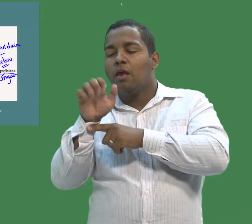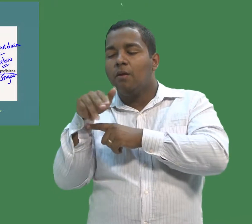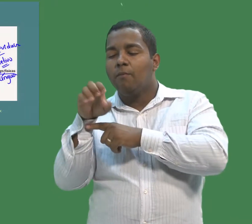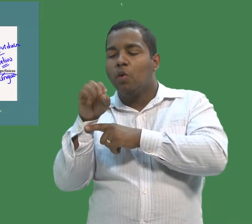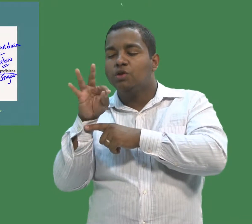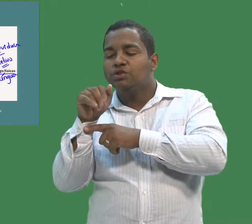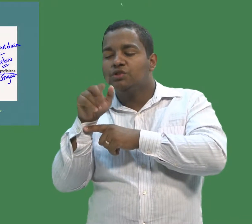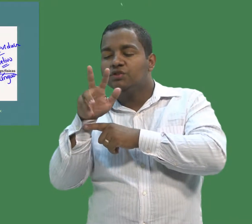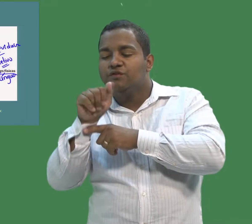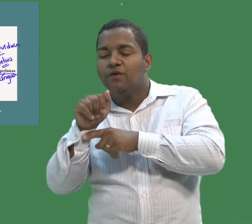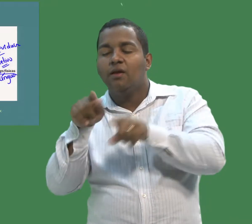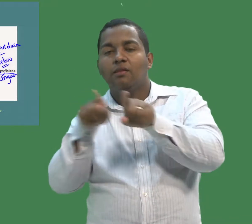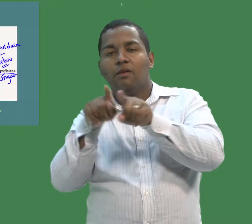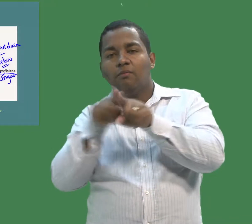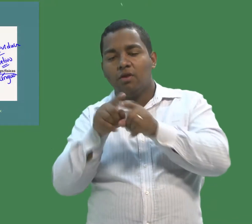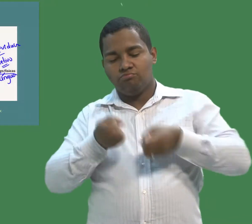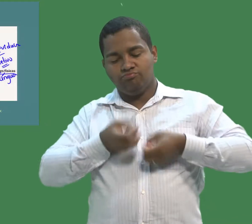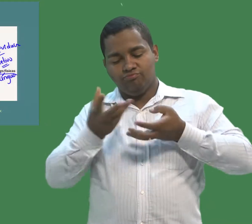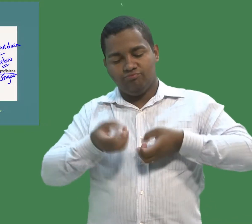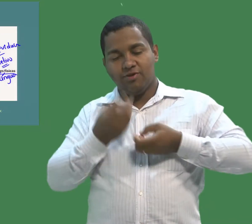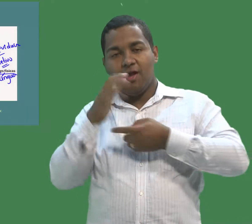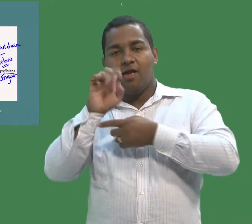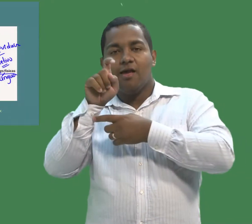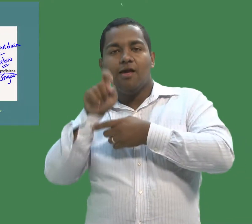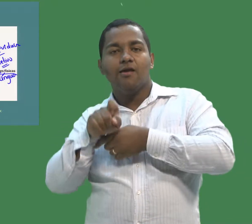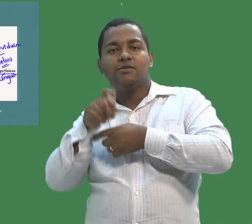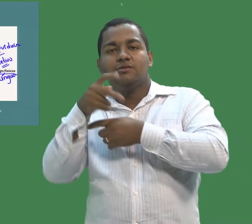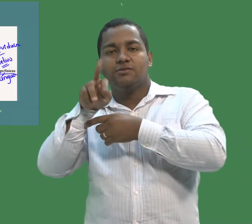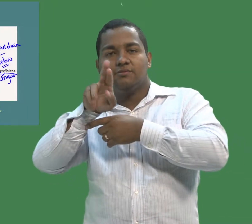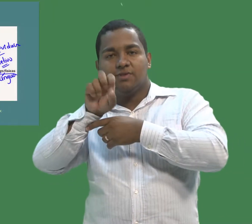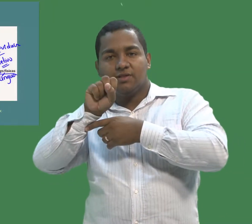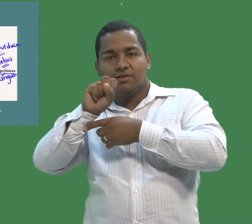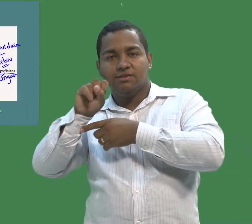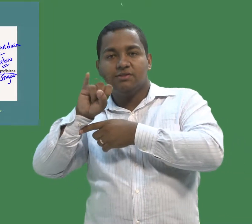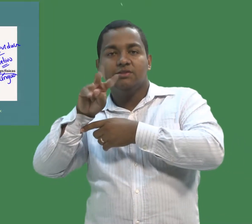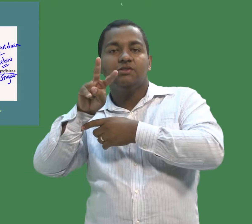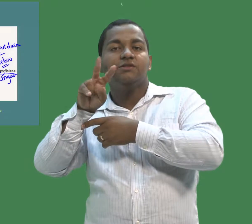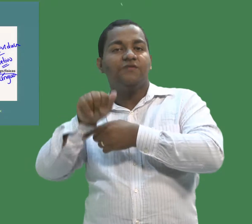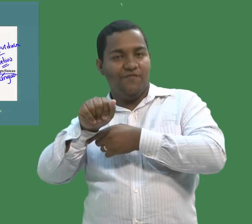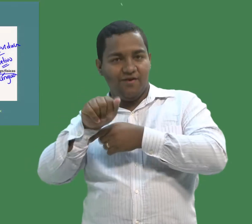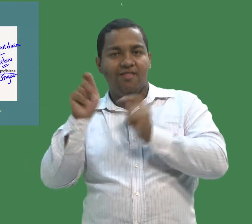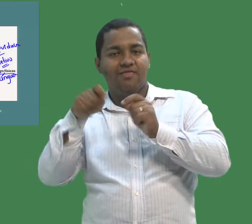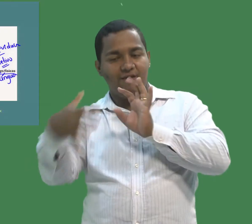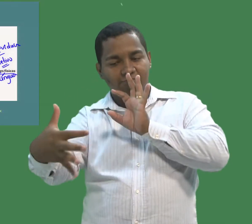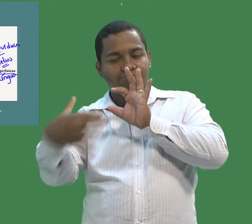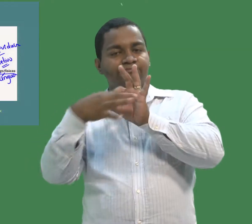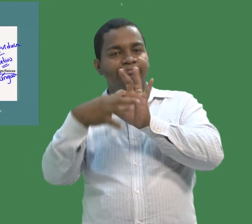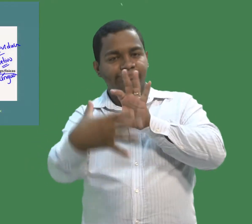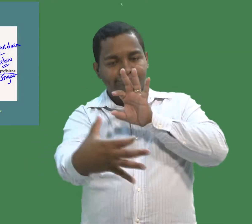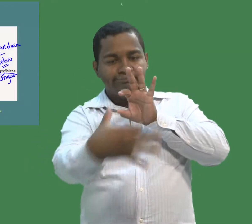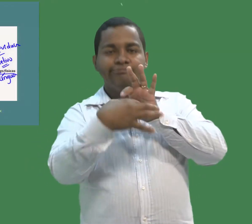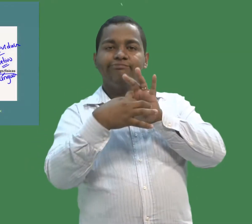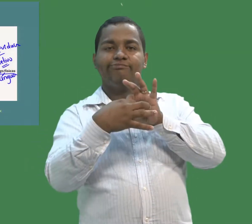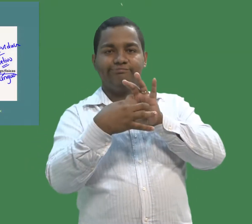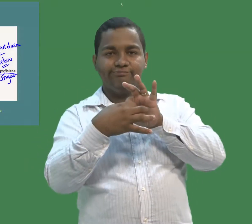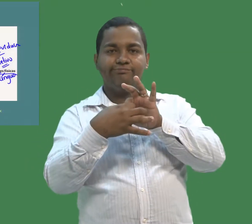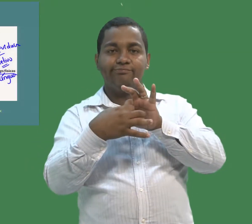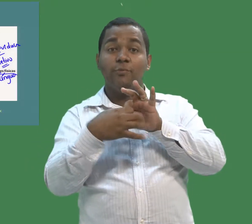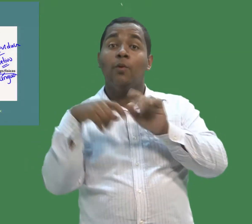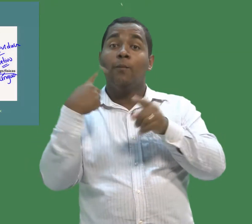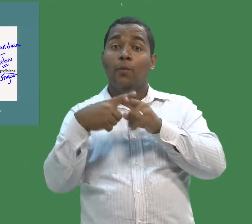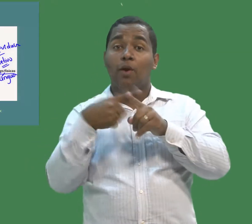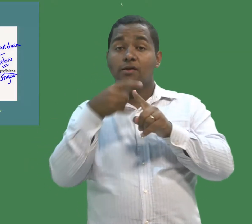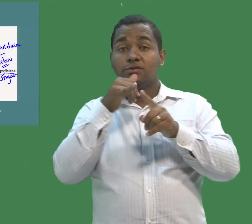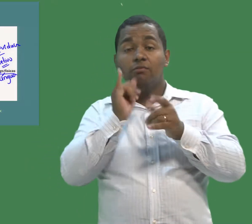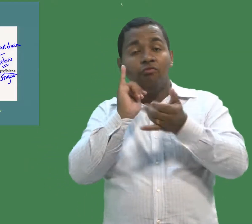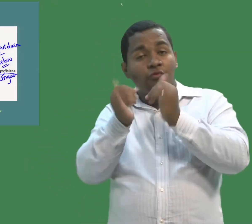emotiva ou expressiva. Desculpa. Função emotiva ou expressiva. Em que a